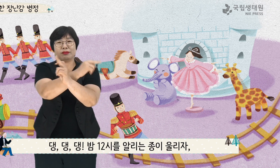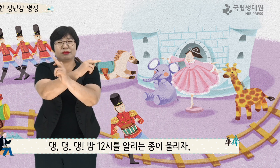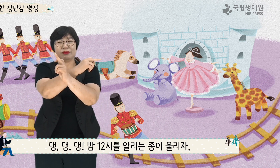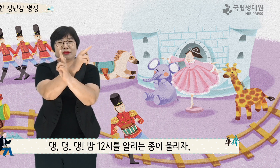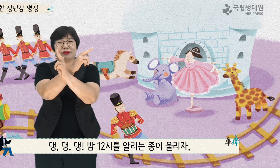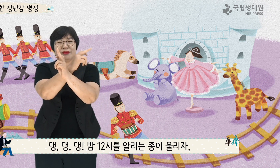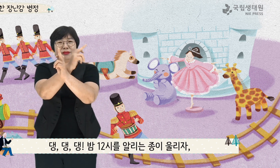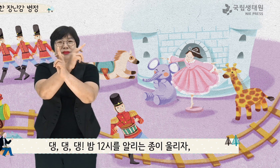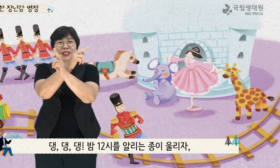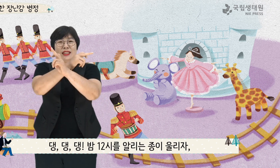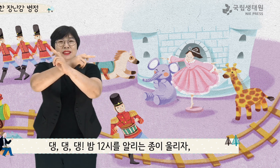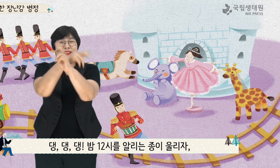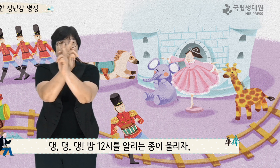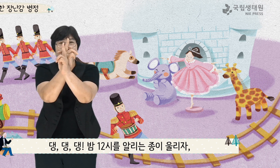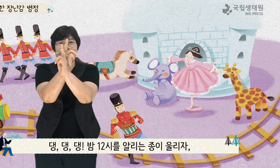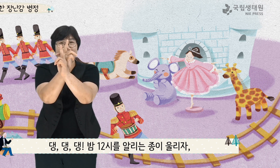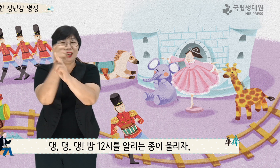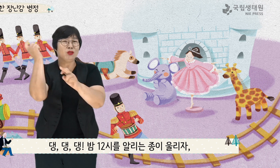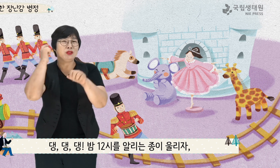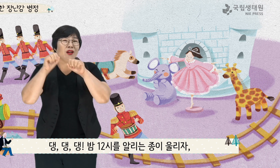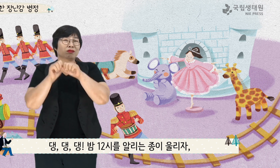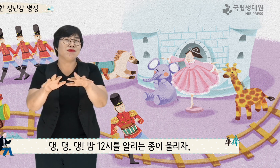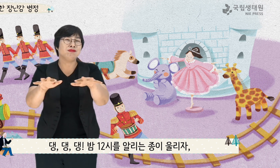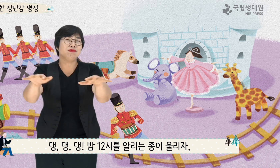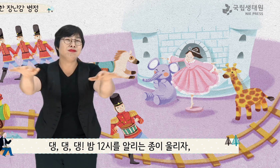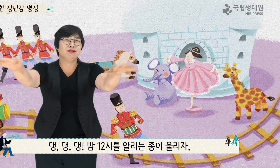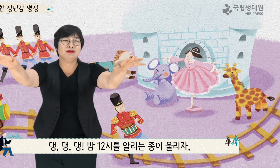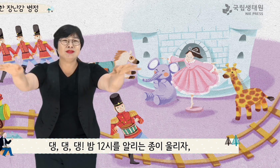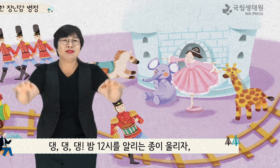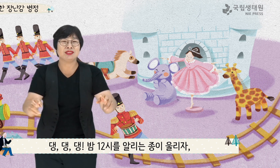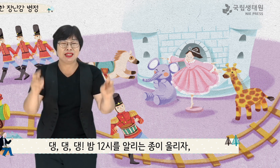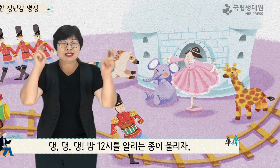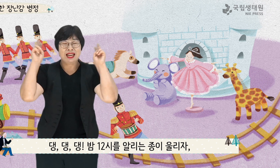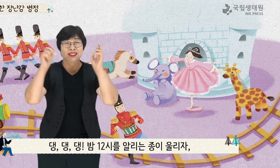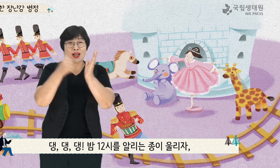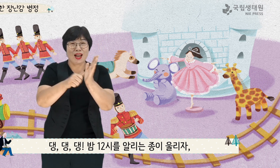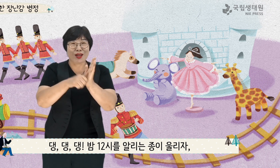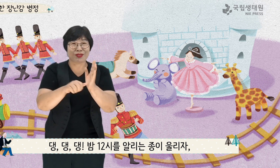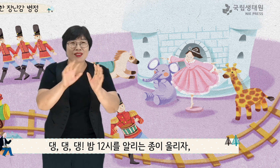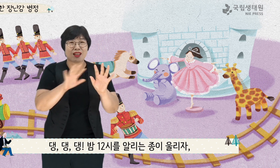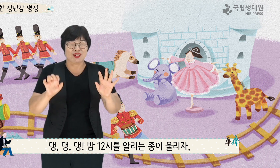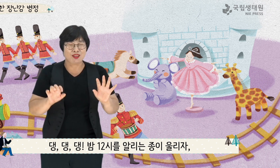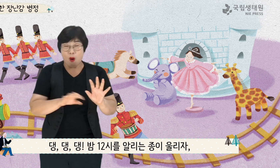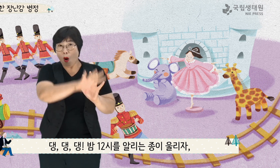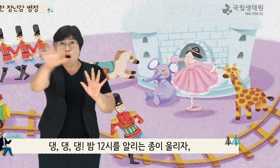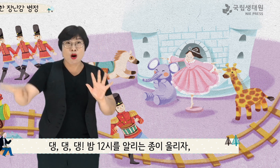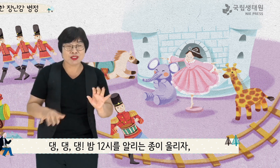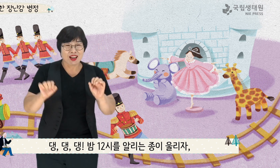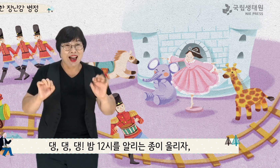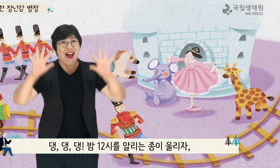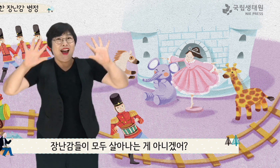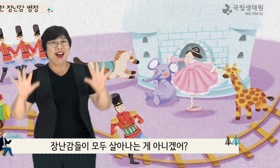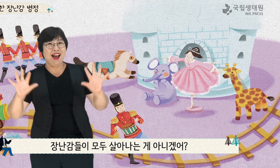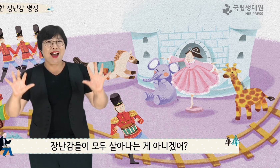댕, 댕, 댕. 밤 12시를 알리는 종이